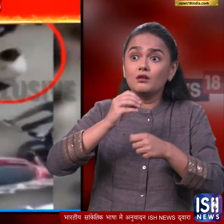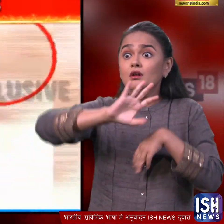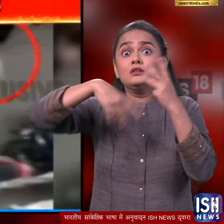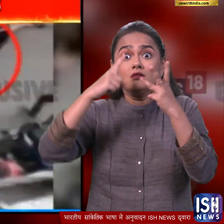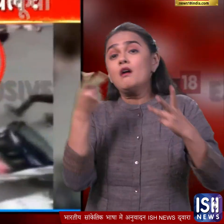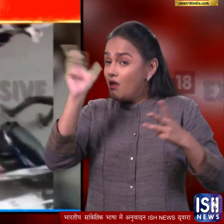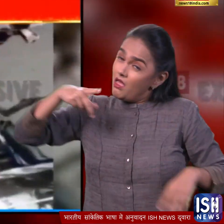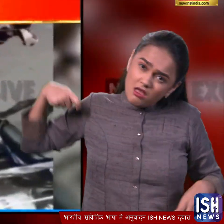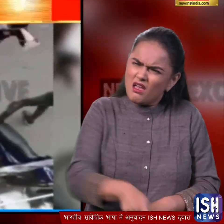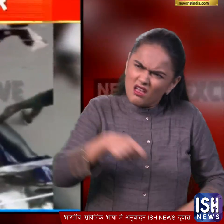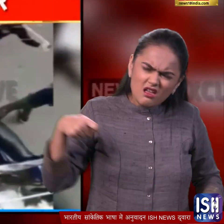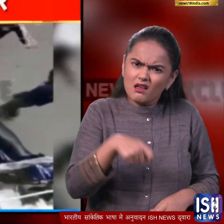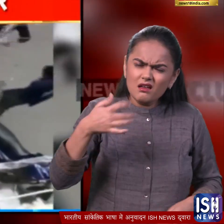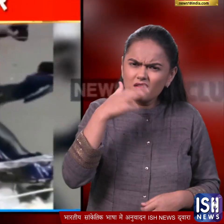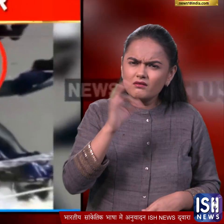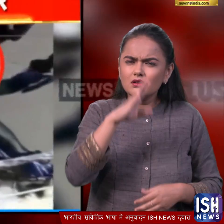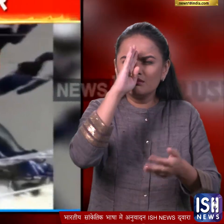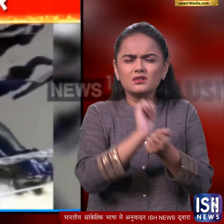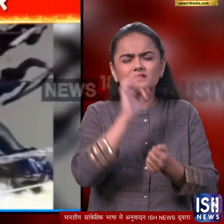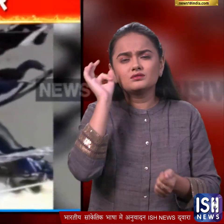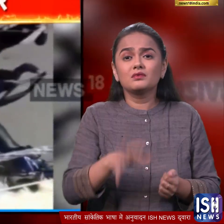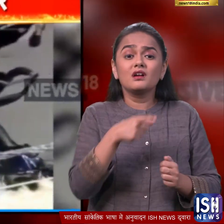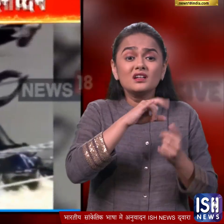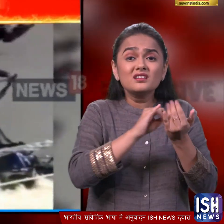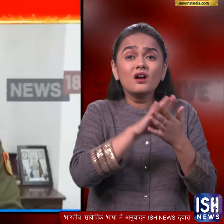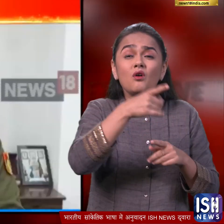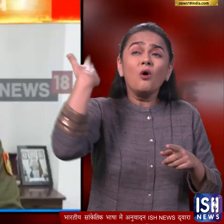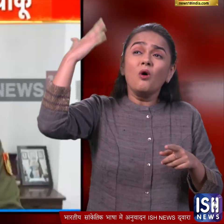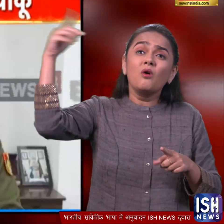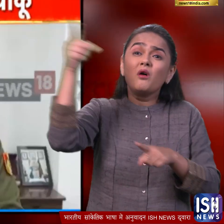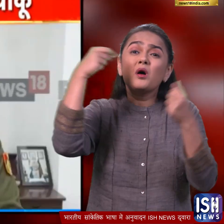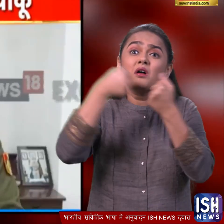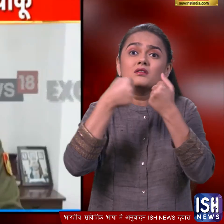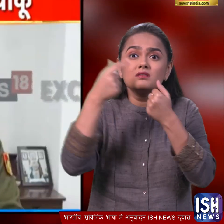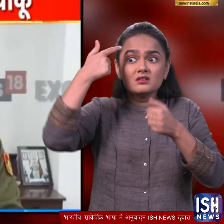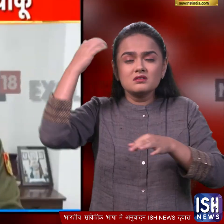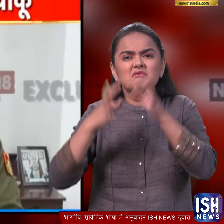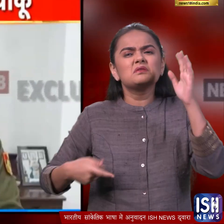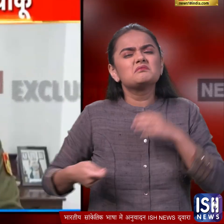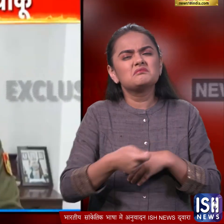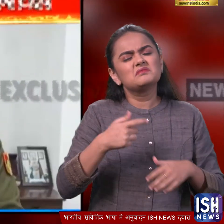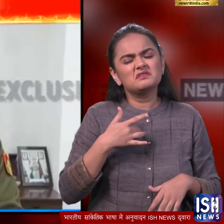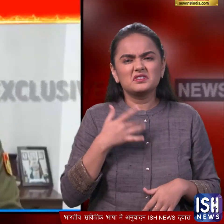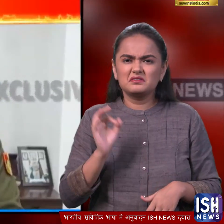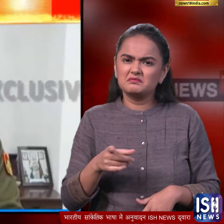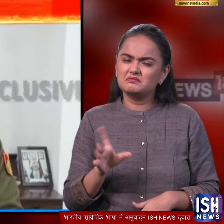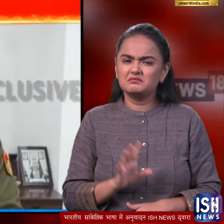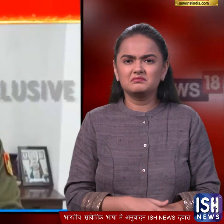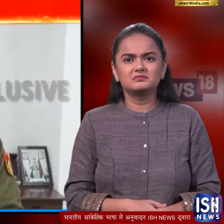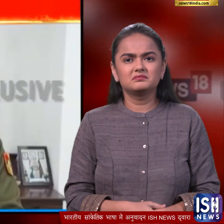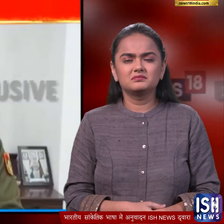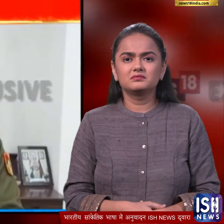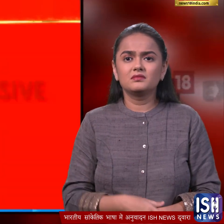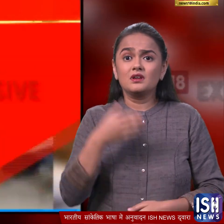उस पर बेरहमी से चाकू घोंपता रहा। पुलिस ने दावा किया कि शाहरुख पर यह हमला पुरानी दुश्मनी की वजह से हुआ। खिलाफ कई सारे मुकदमा है, पिक